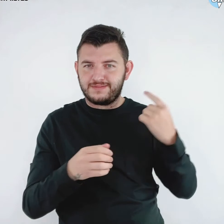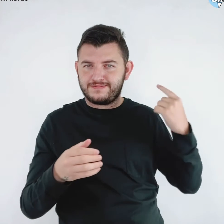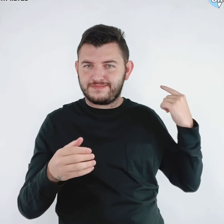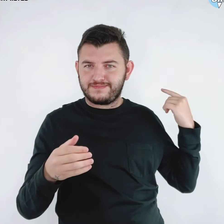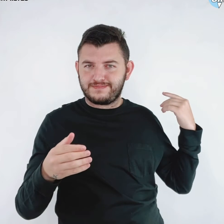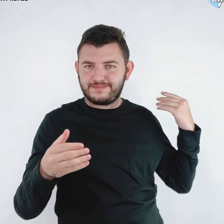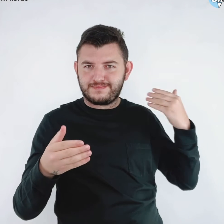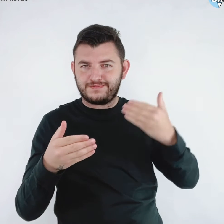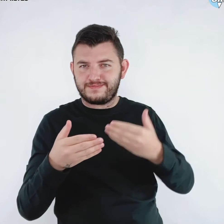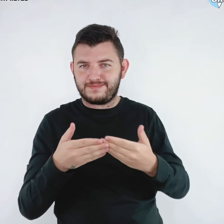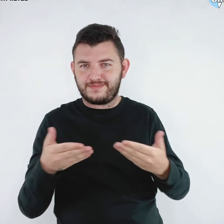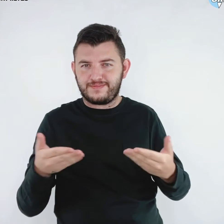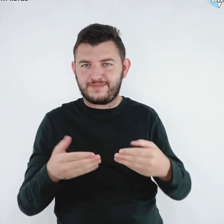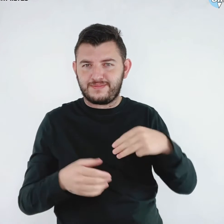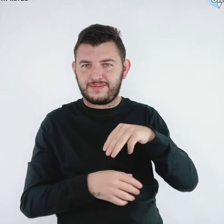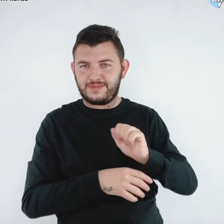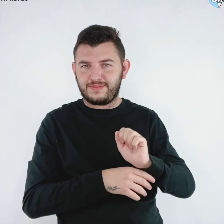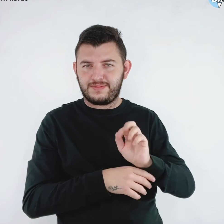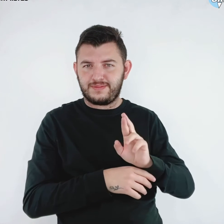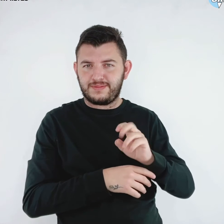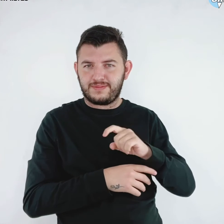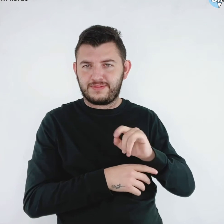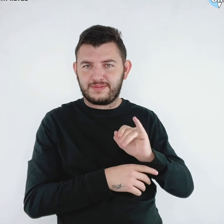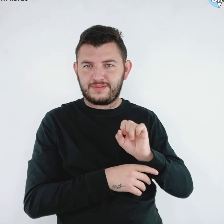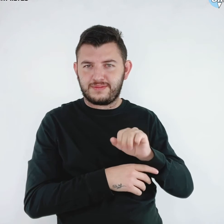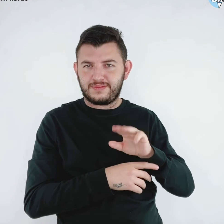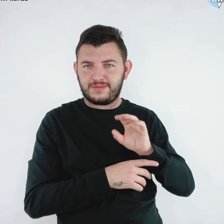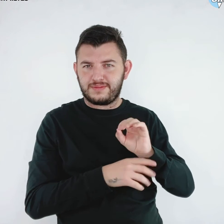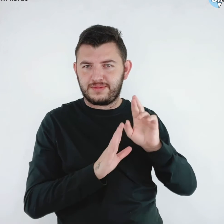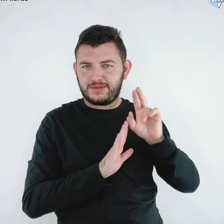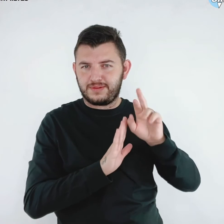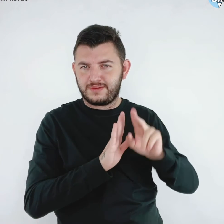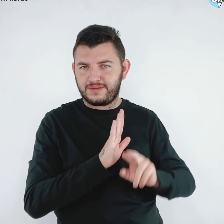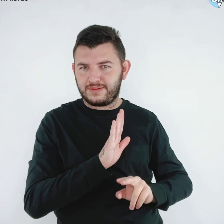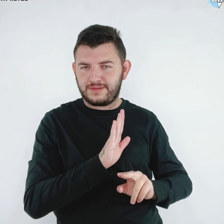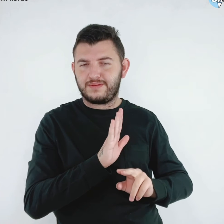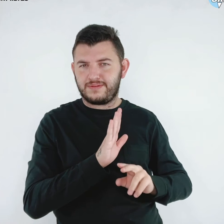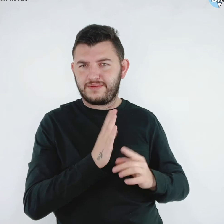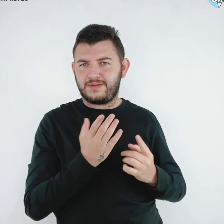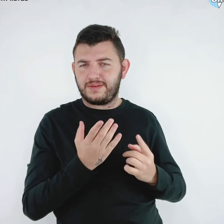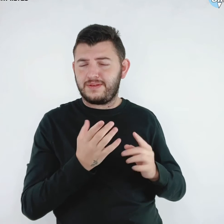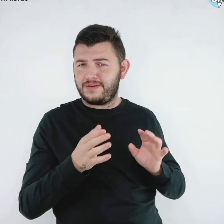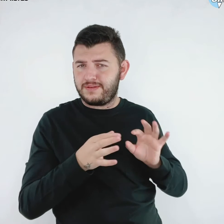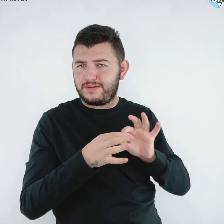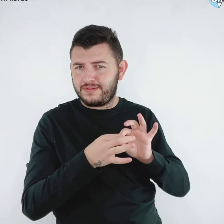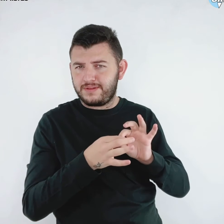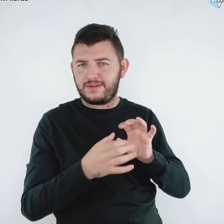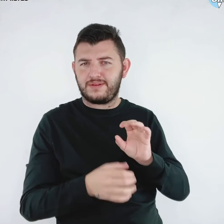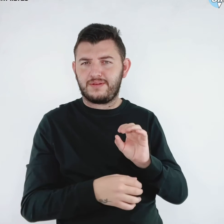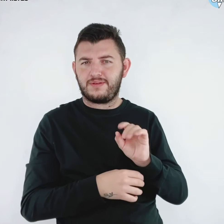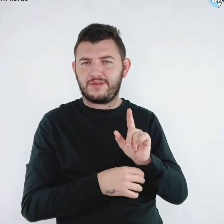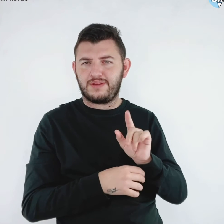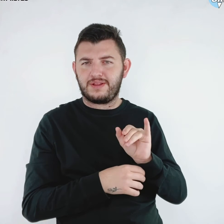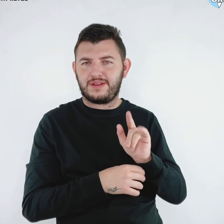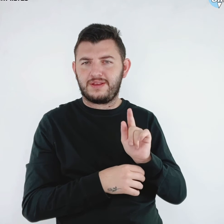o marxismo cultural e suas derivações, com o grancismo, se uniu